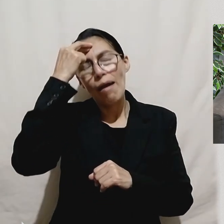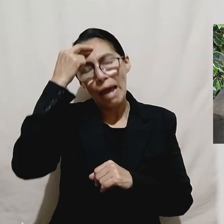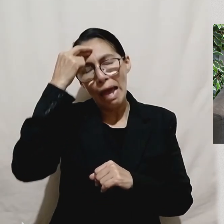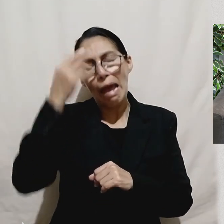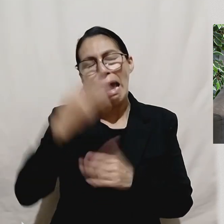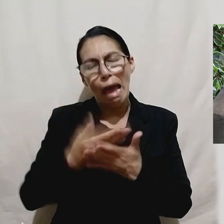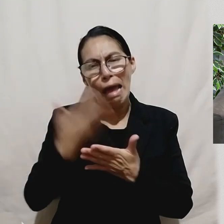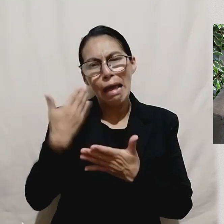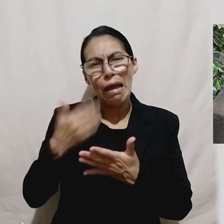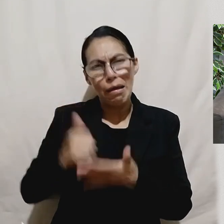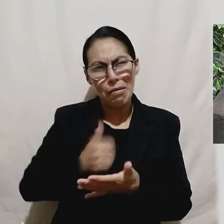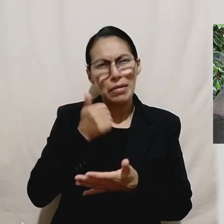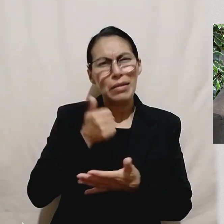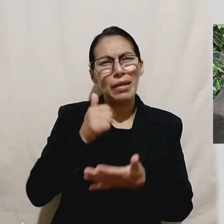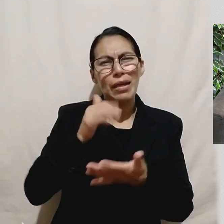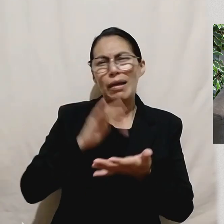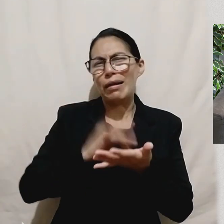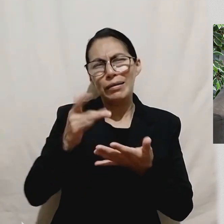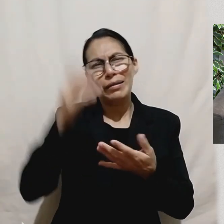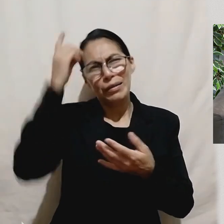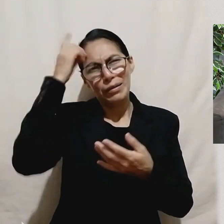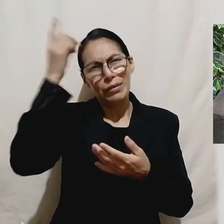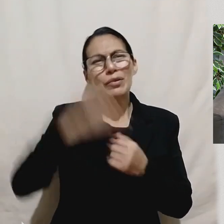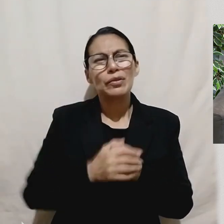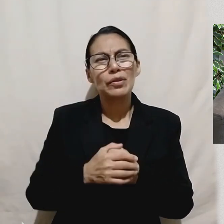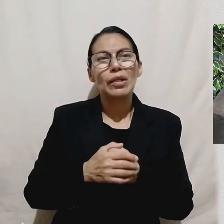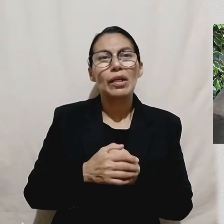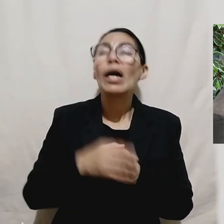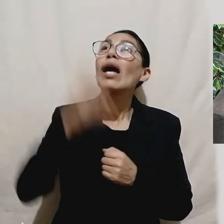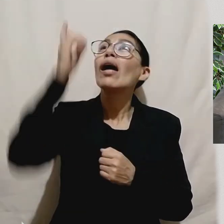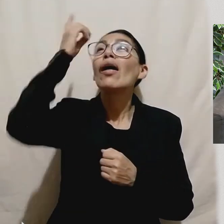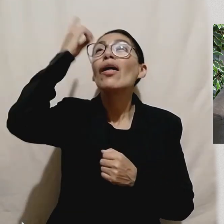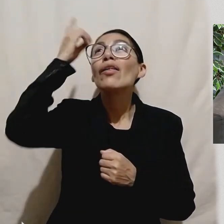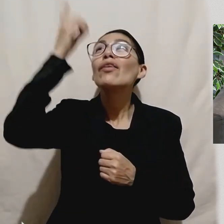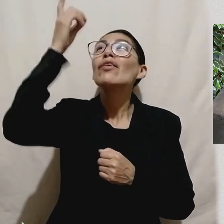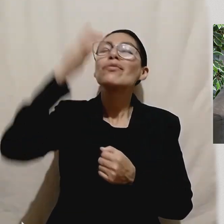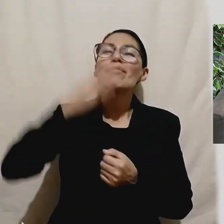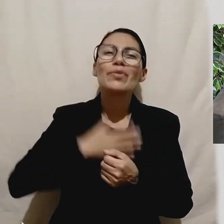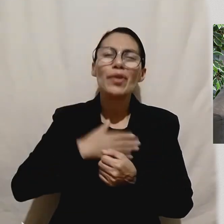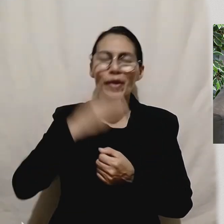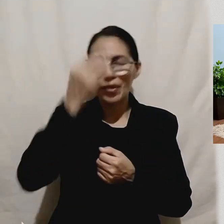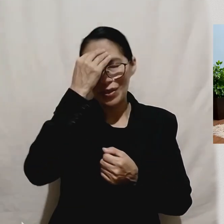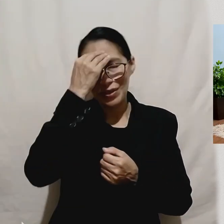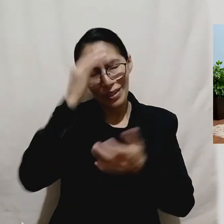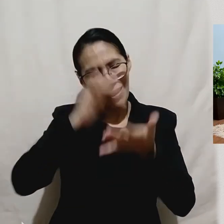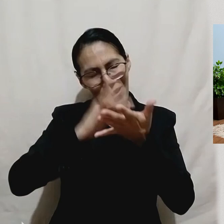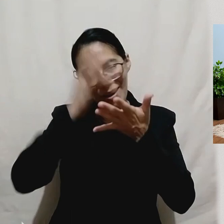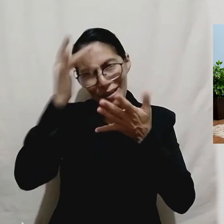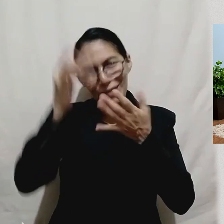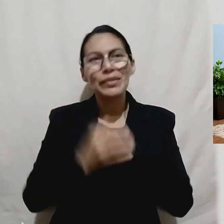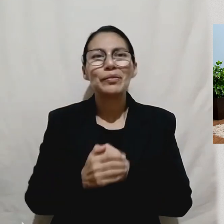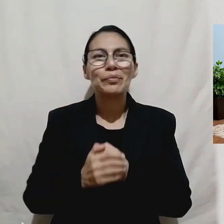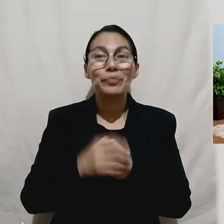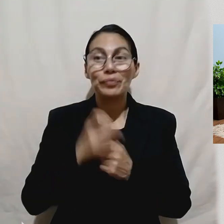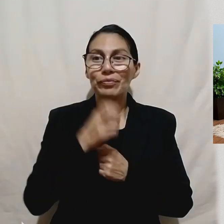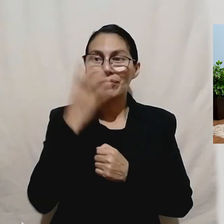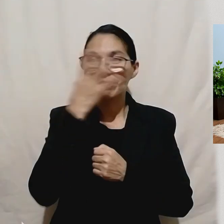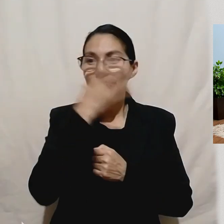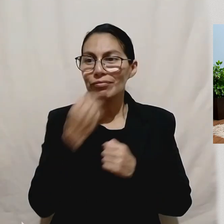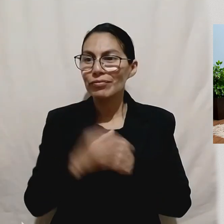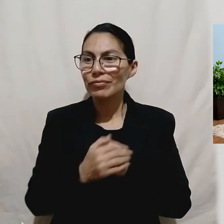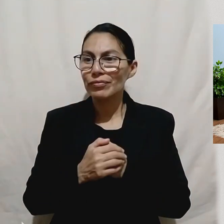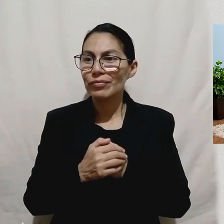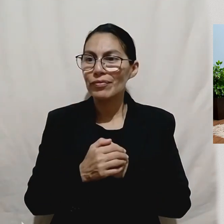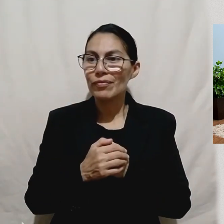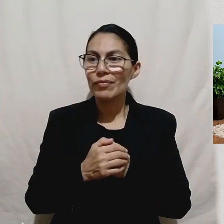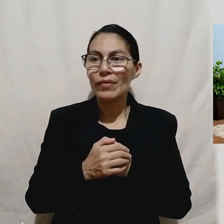qué bueno que los aproveché y qué bueno que me dio la oportunidad de de conocer a mi Dios Excelente qué